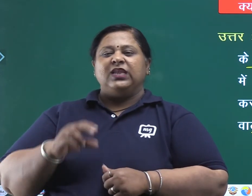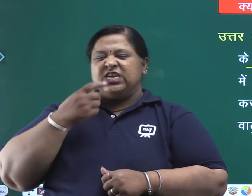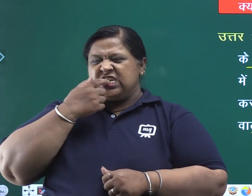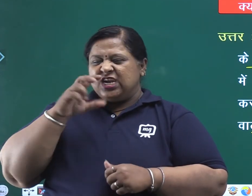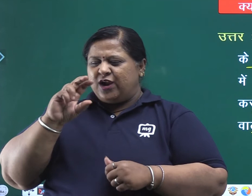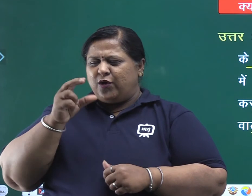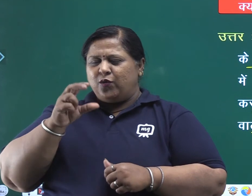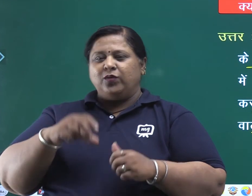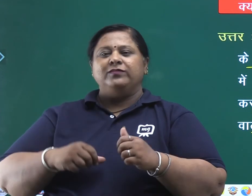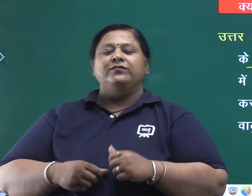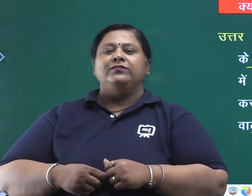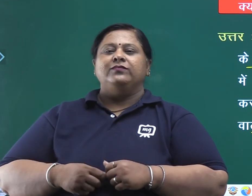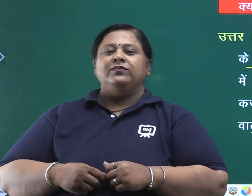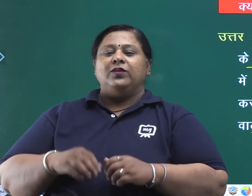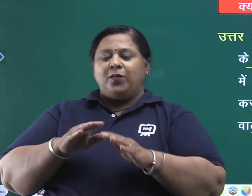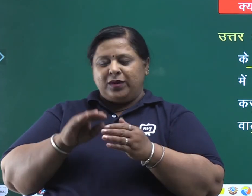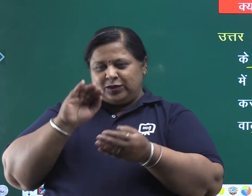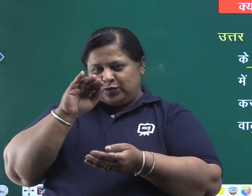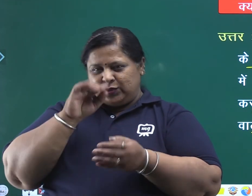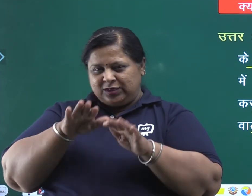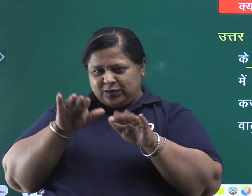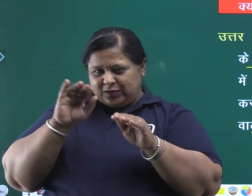अंडों और बच्चों